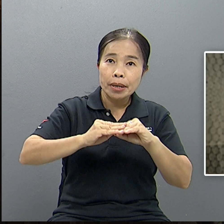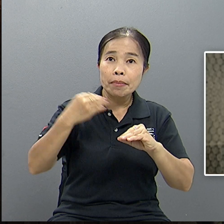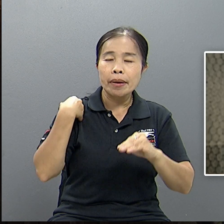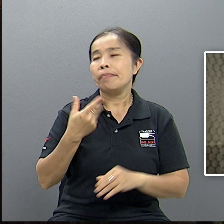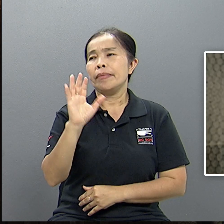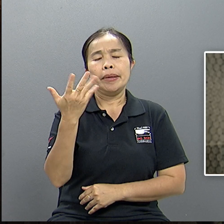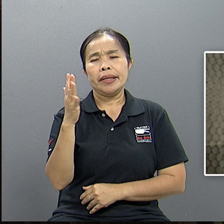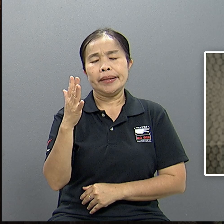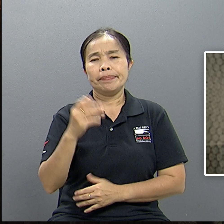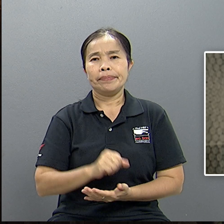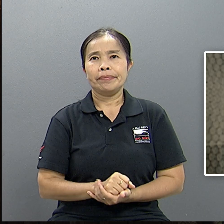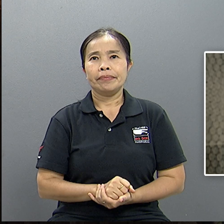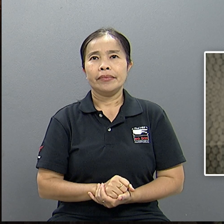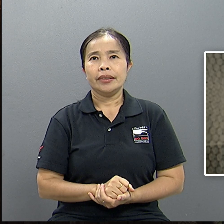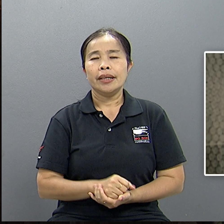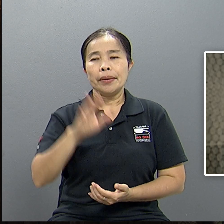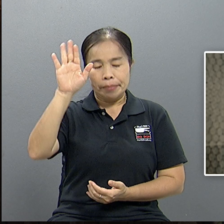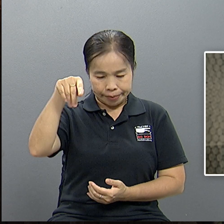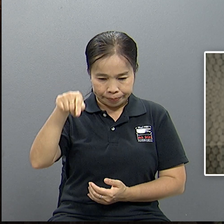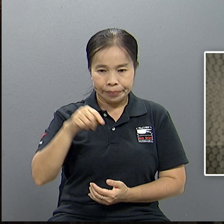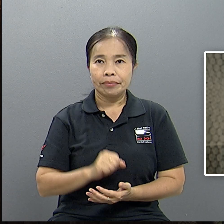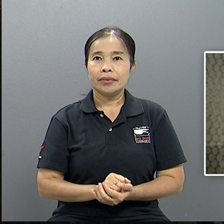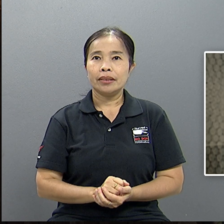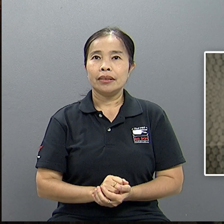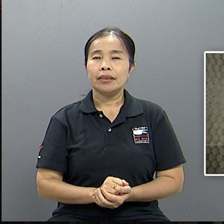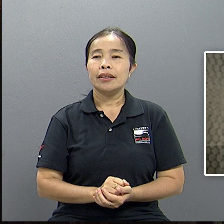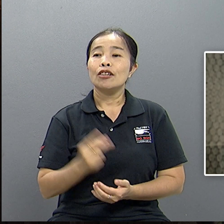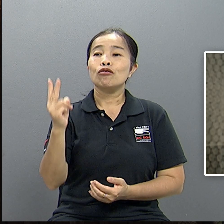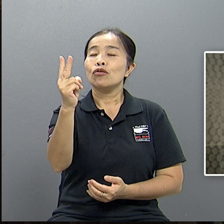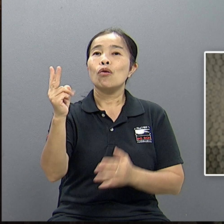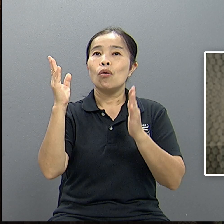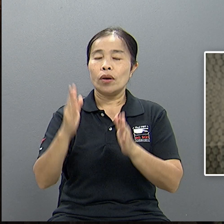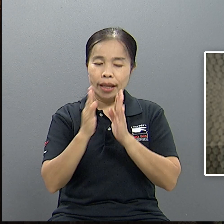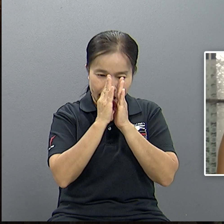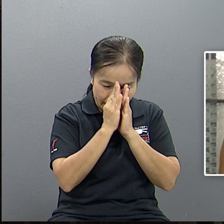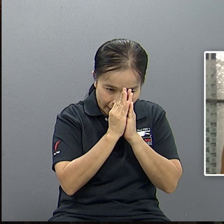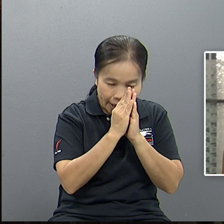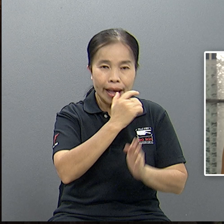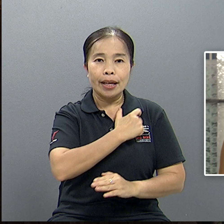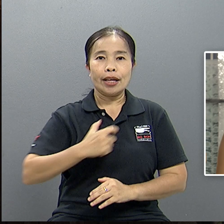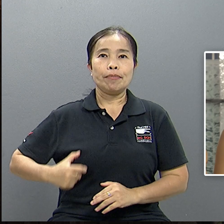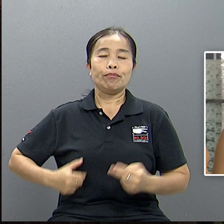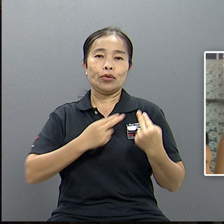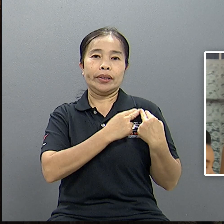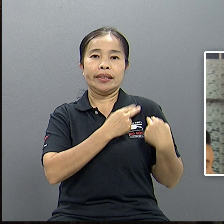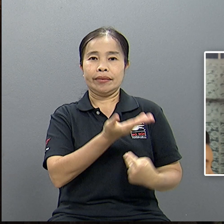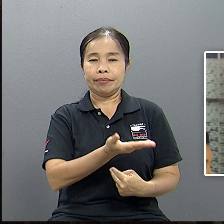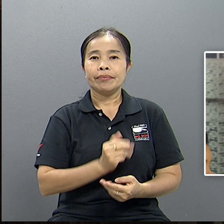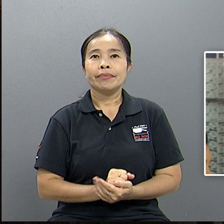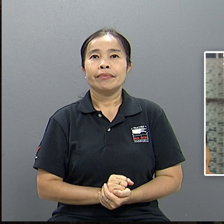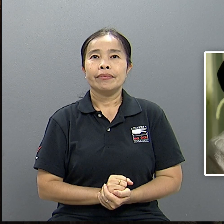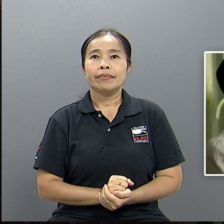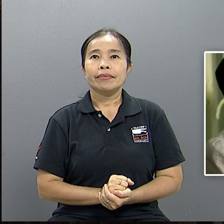แล้วมาก็ดีแล้ววาดอ่อนกราบคุณหญิงเนียมเสียสิ